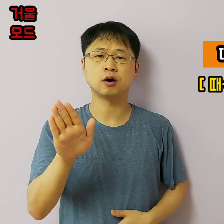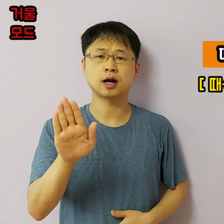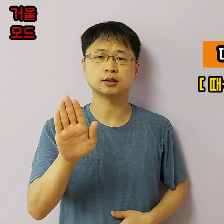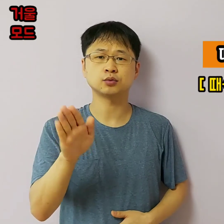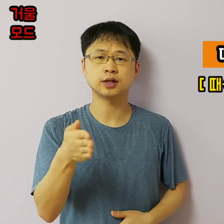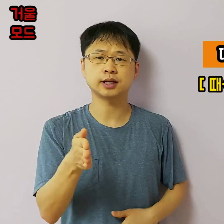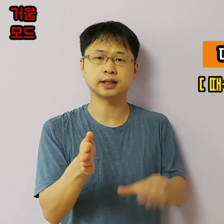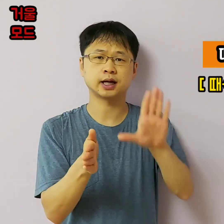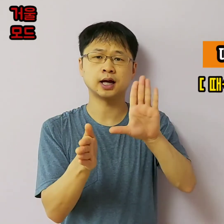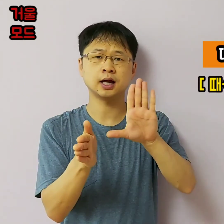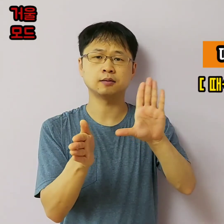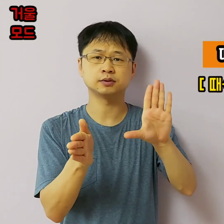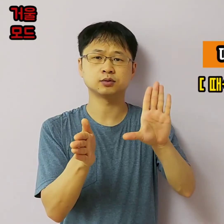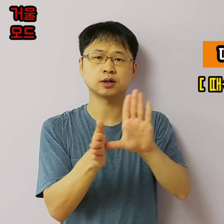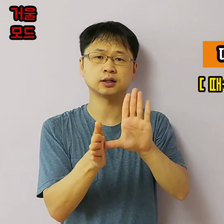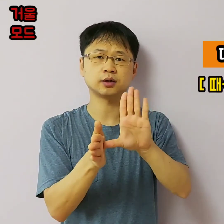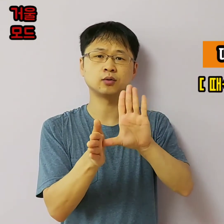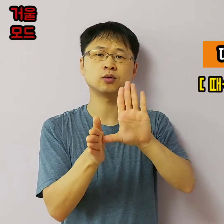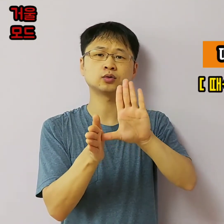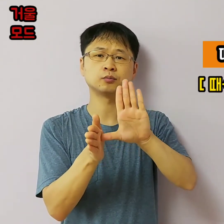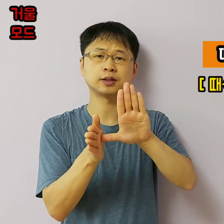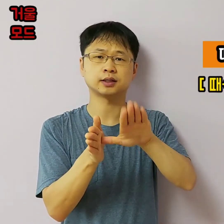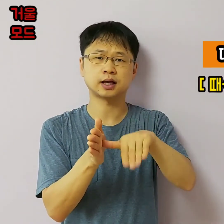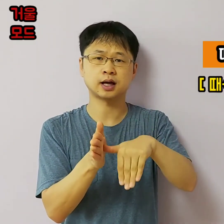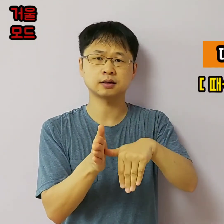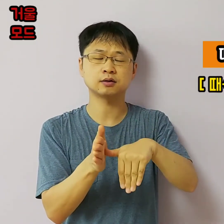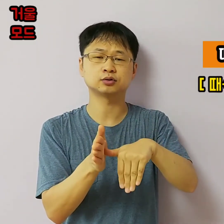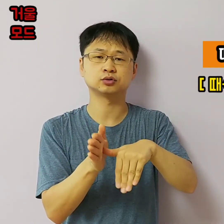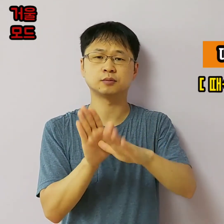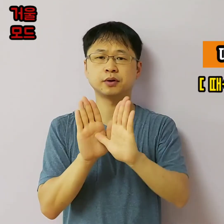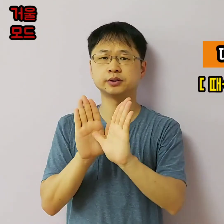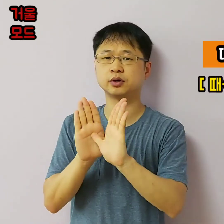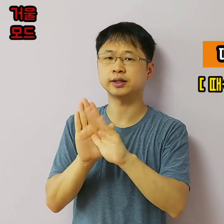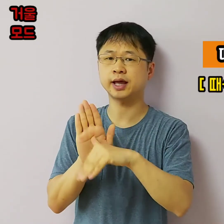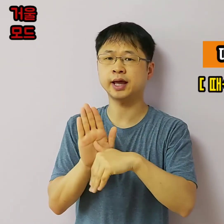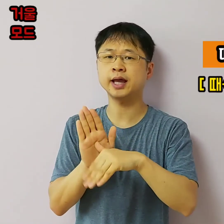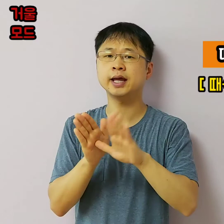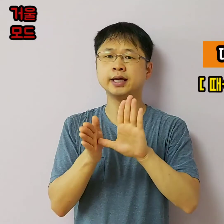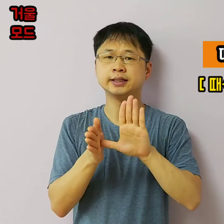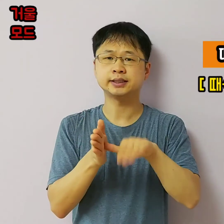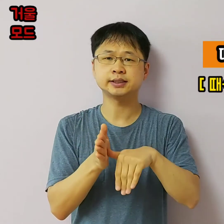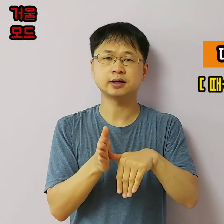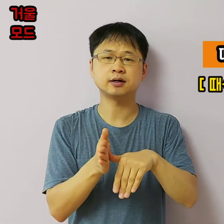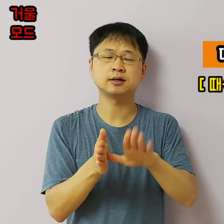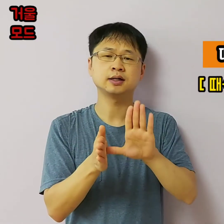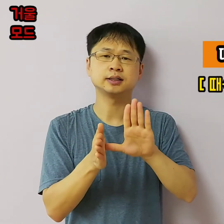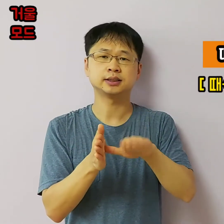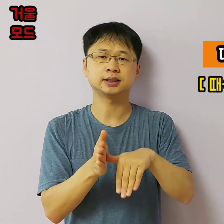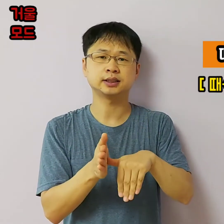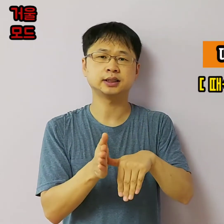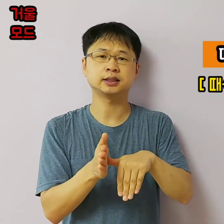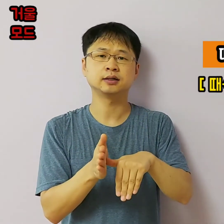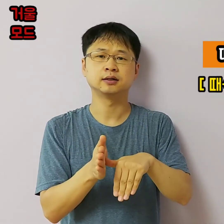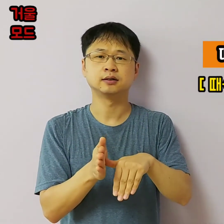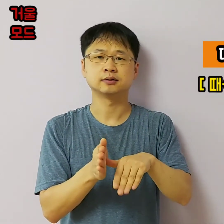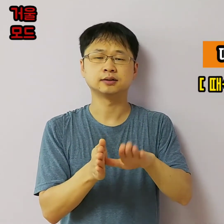아까 손날에다가 엄지손가락 대고 손바닥 다 꺾어주는 거 배웠죠. 때, 시절, 시기, 어떤